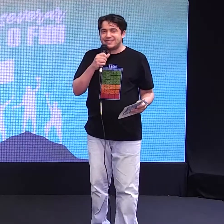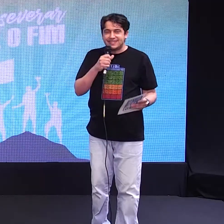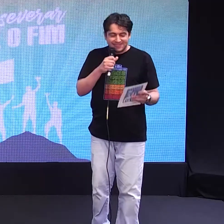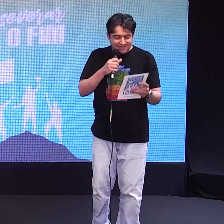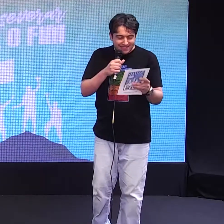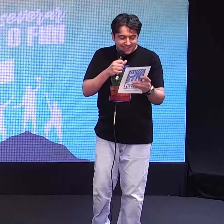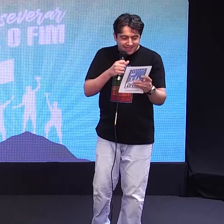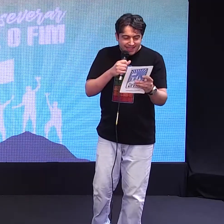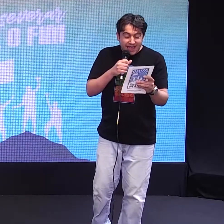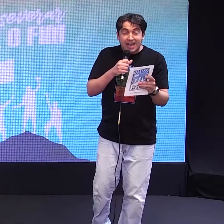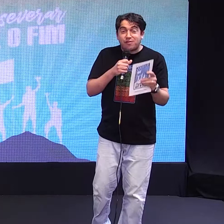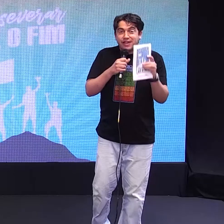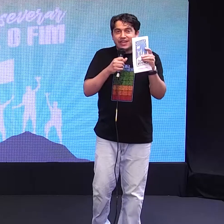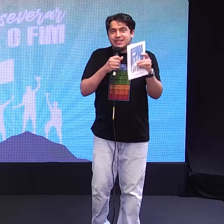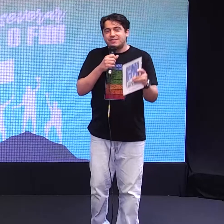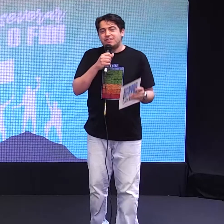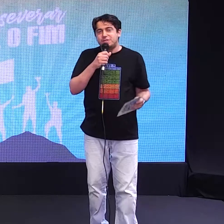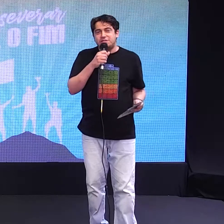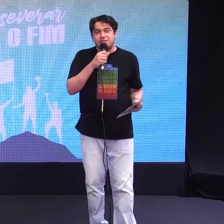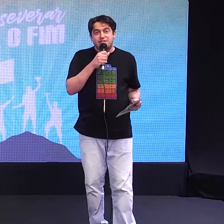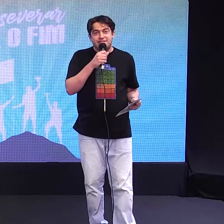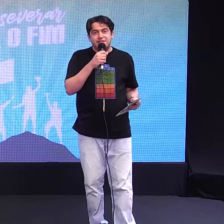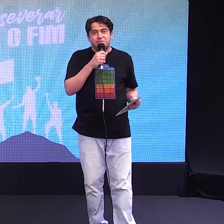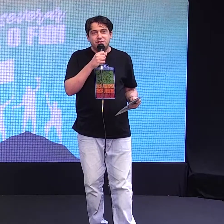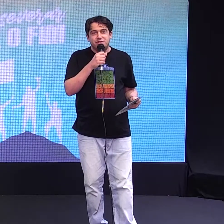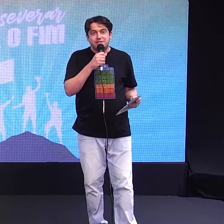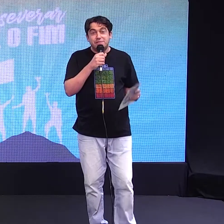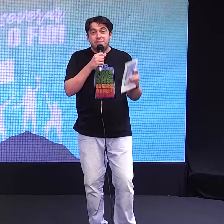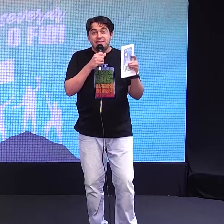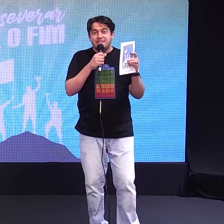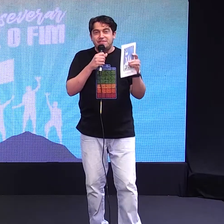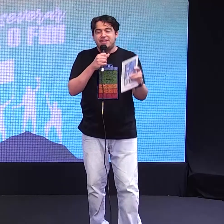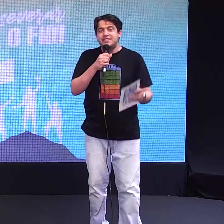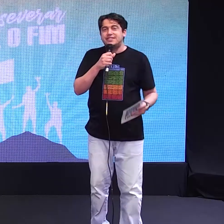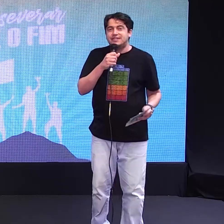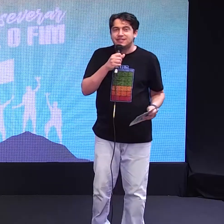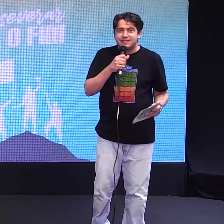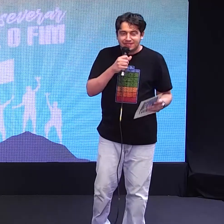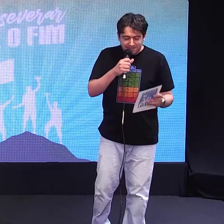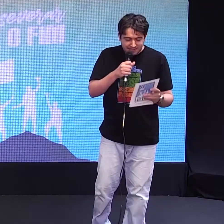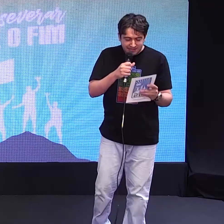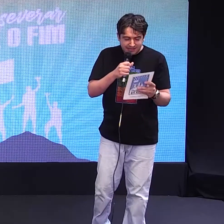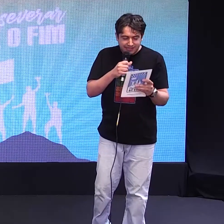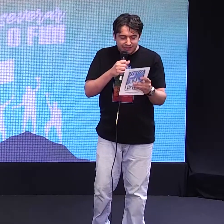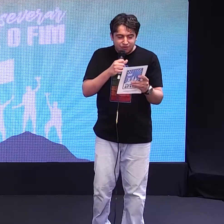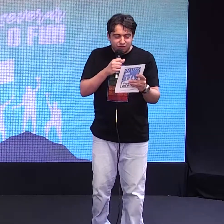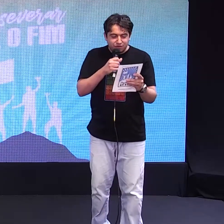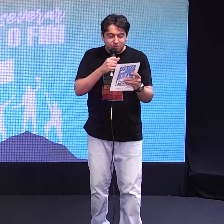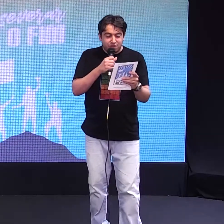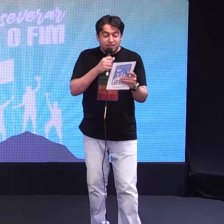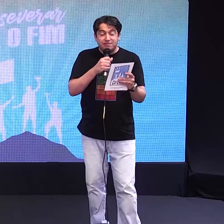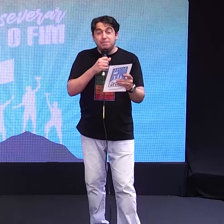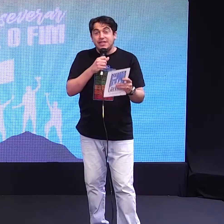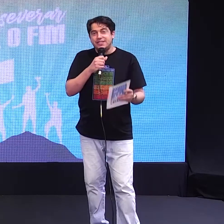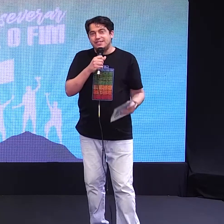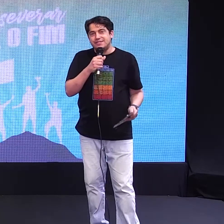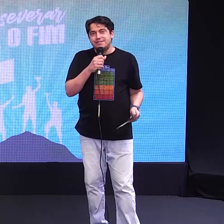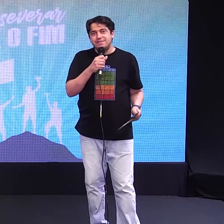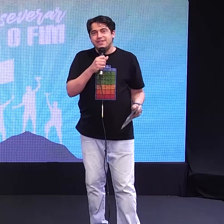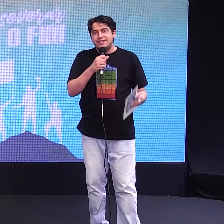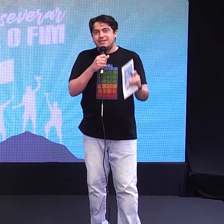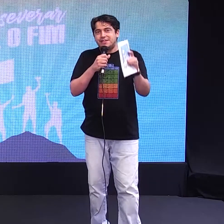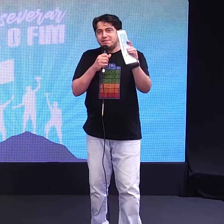certo? Agora, nós vamos ter um testemunho de perseverança do irmão Davi